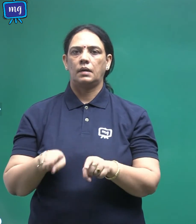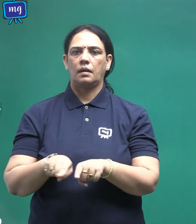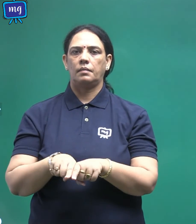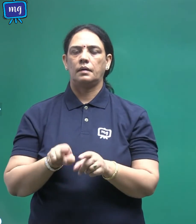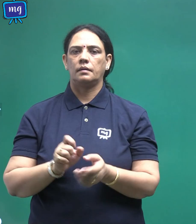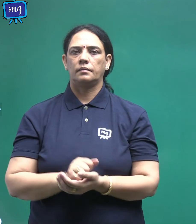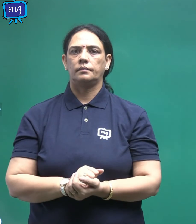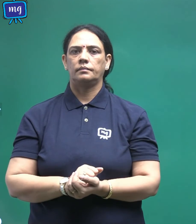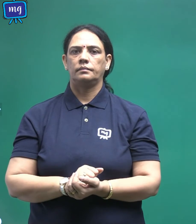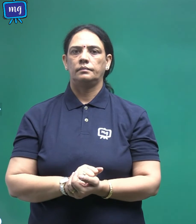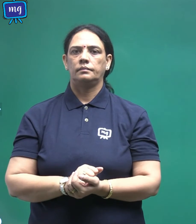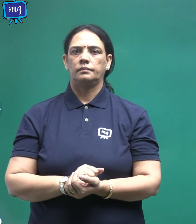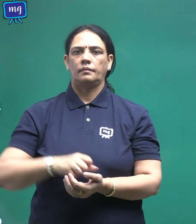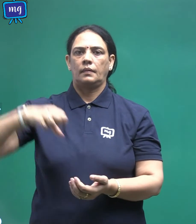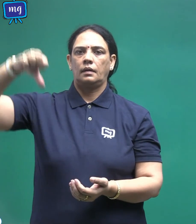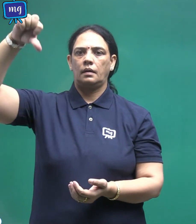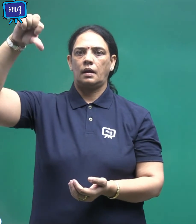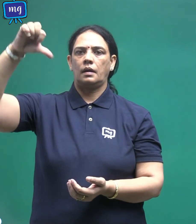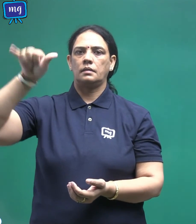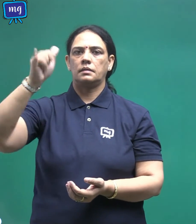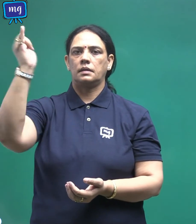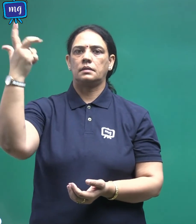बराबर 968